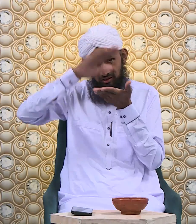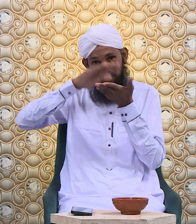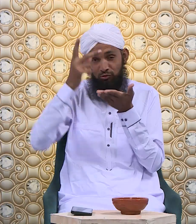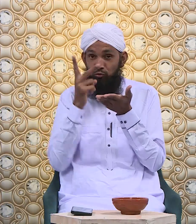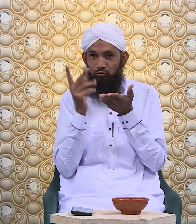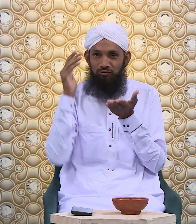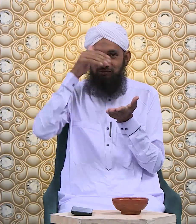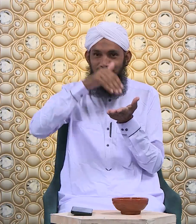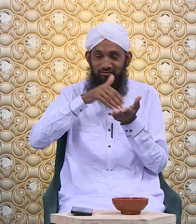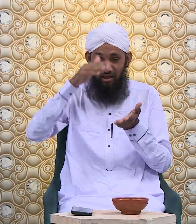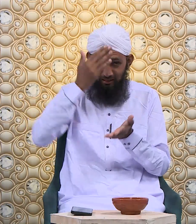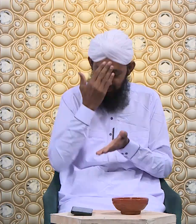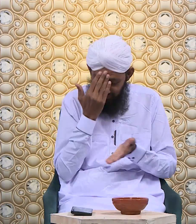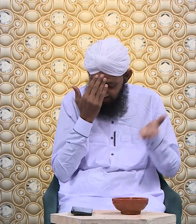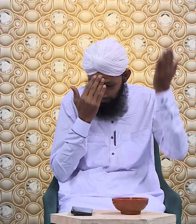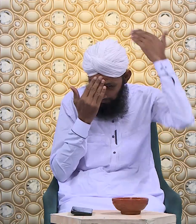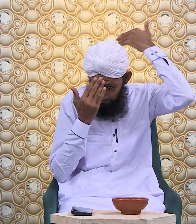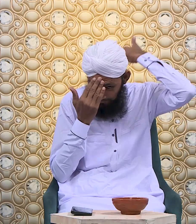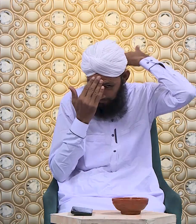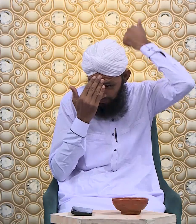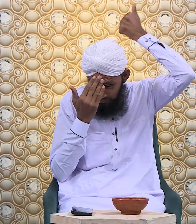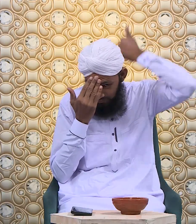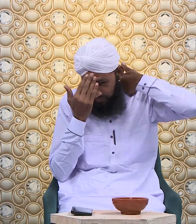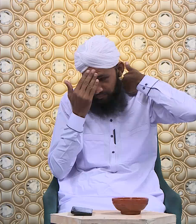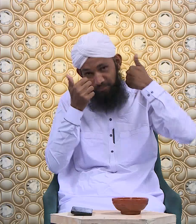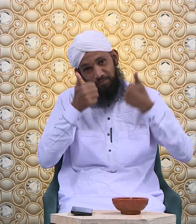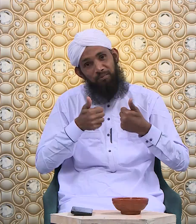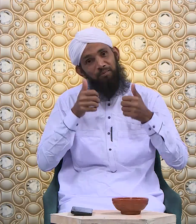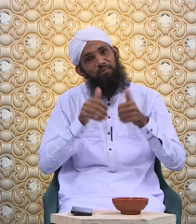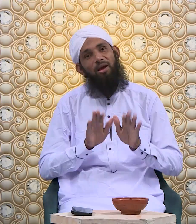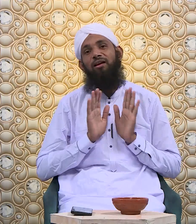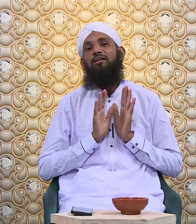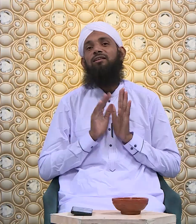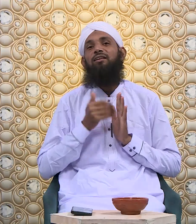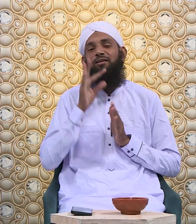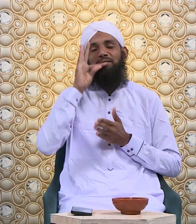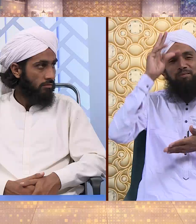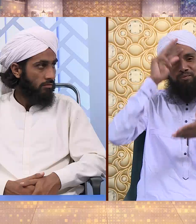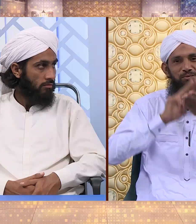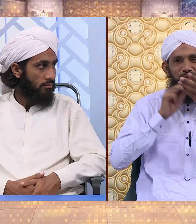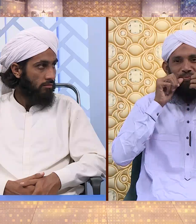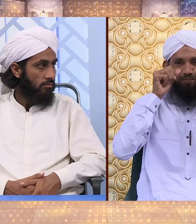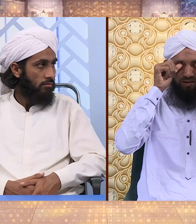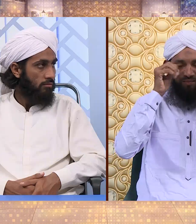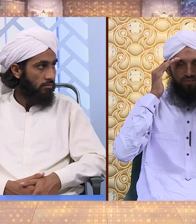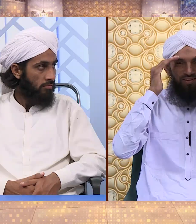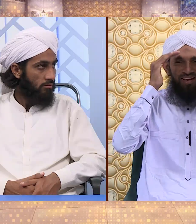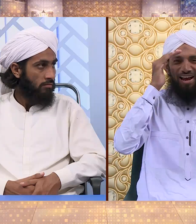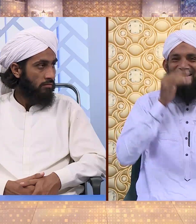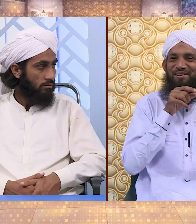عنہما آپ صلی اللہ علیہ وآلہ وسلم کی پشت مبارک پر سوار ہو گئے آپ صلی اللہ علیہ وآلہ وسلم